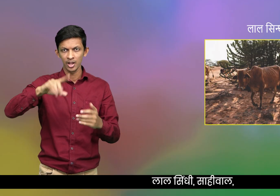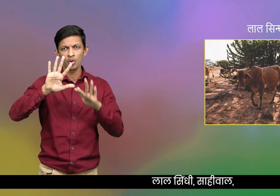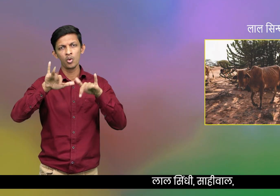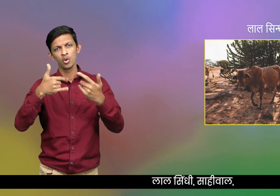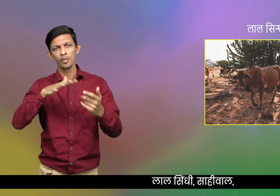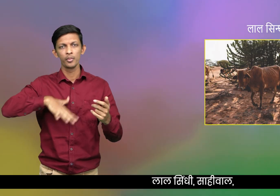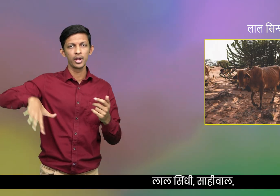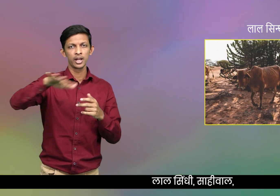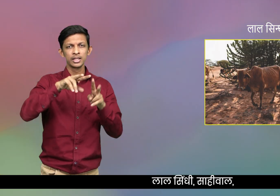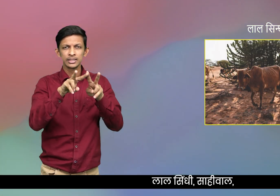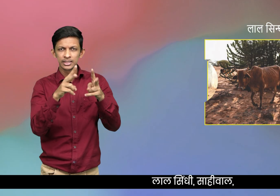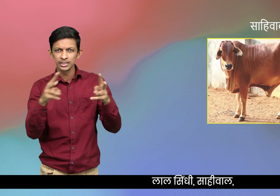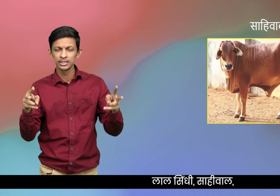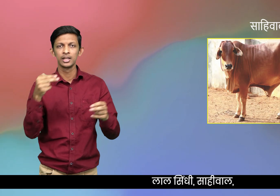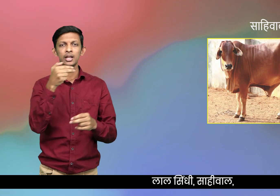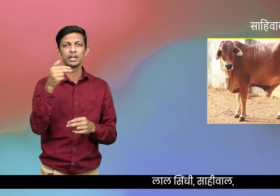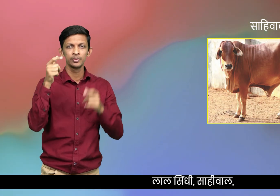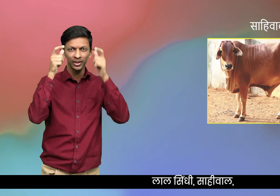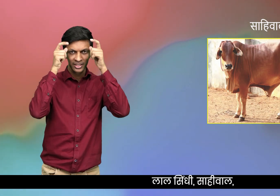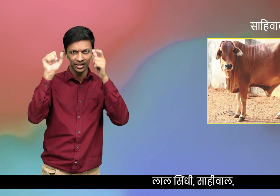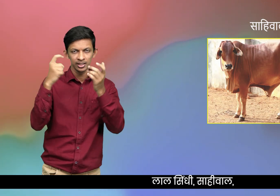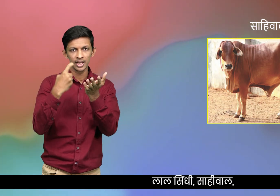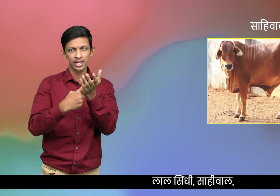लाल सिंधी, साहीवाल।